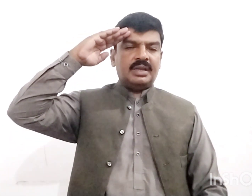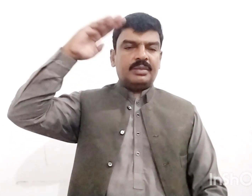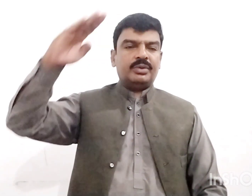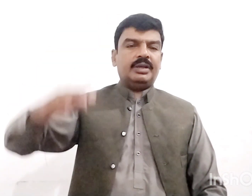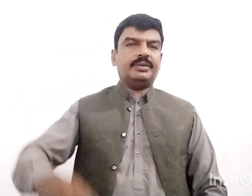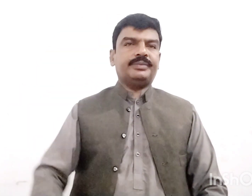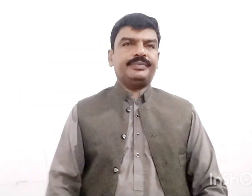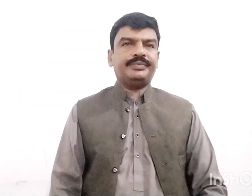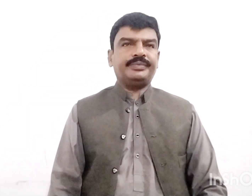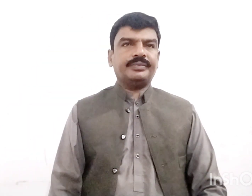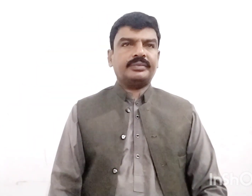अस्सलामु अलैकुम।